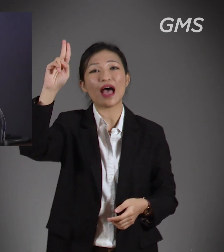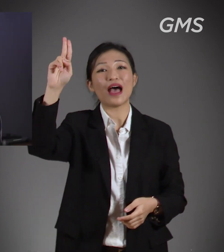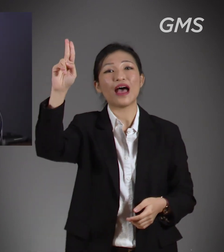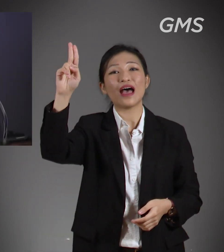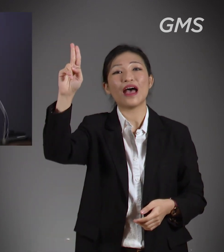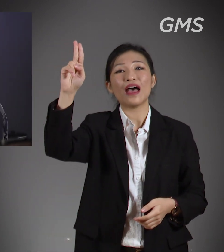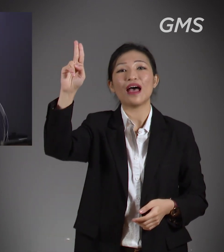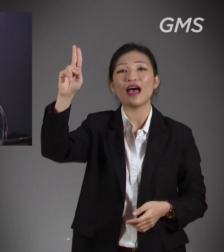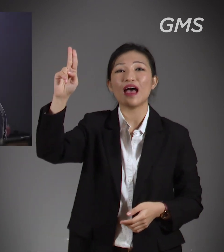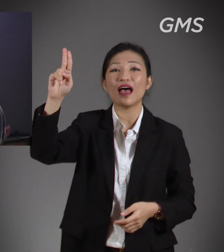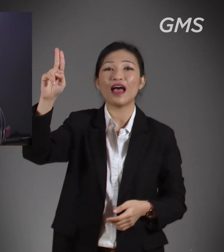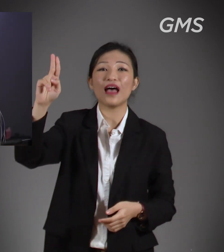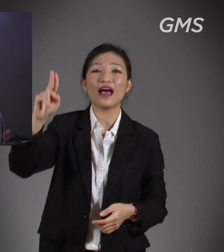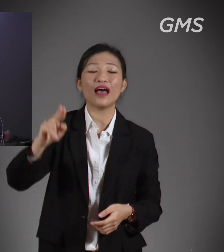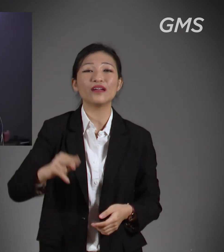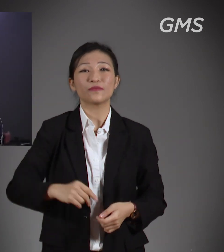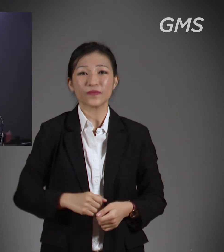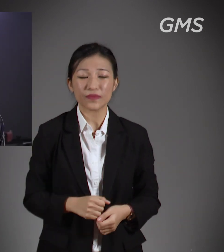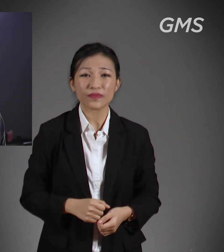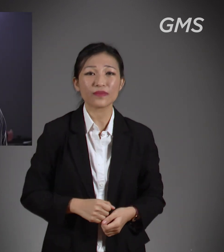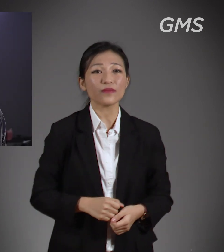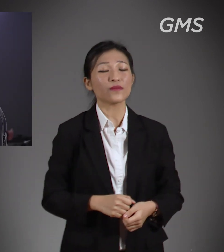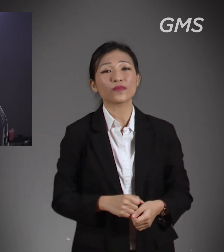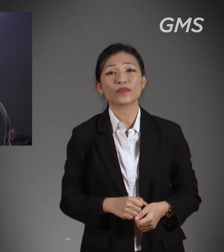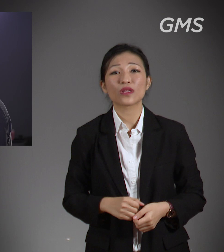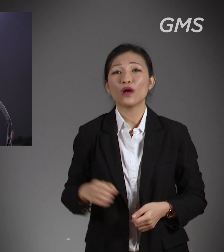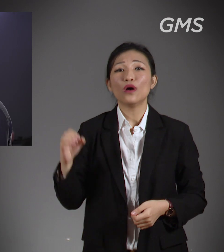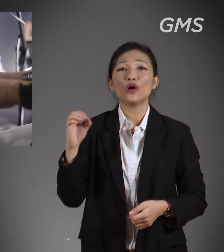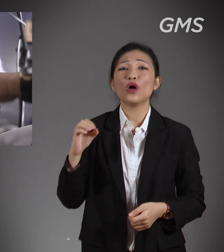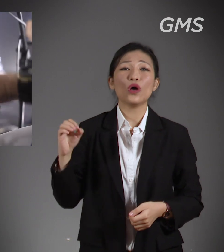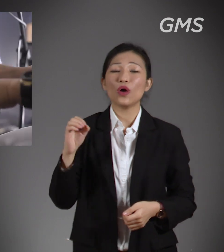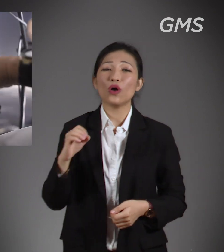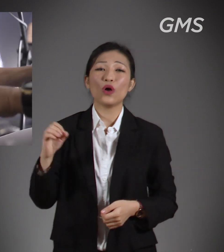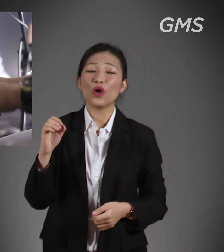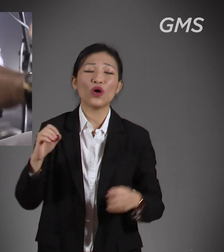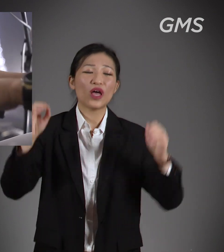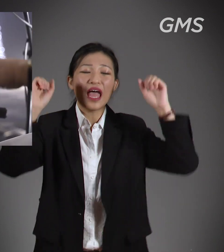kirana rabaya shade, kirana rabaya sho.